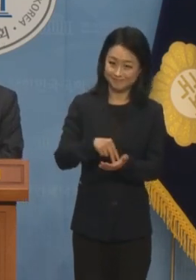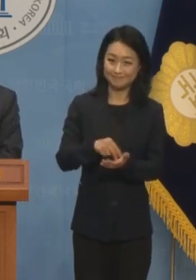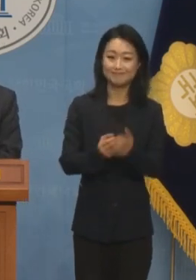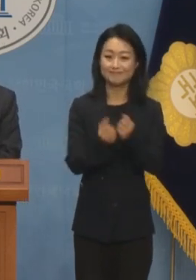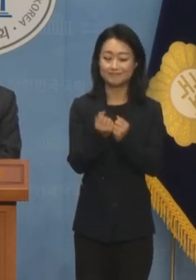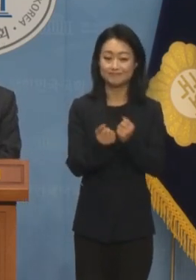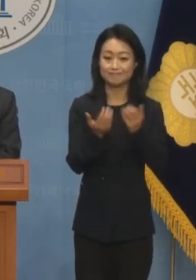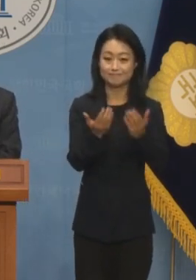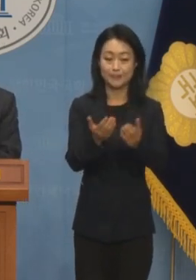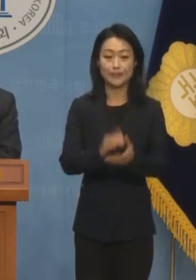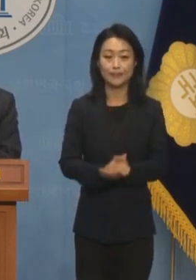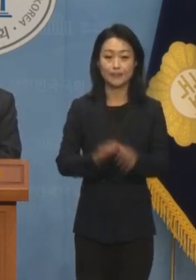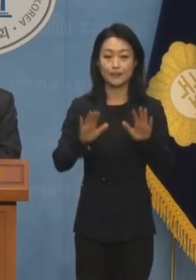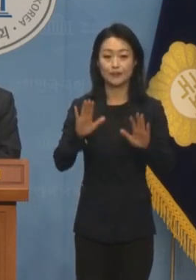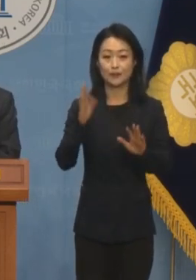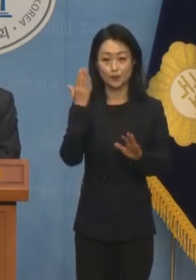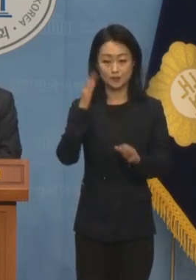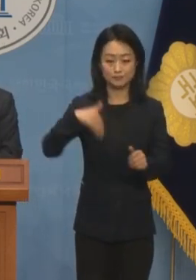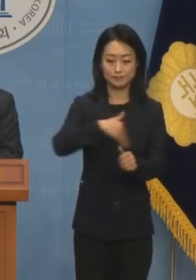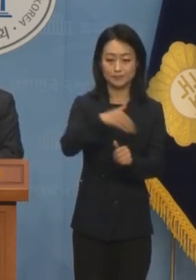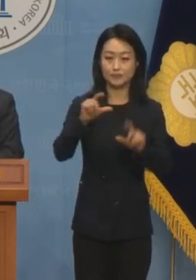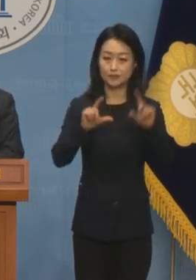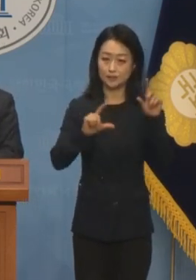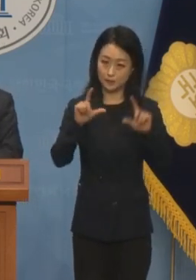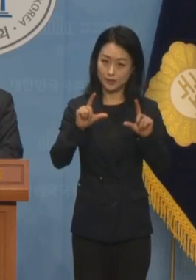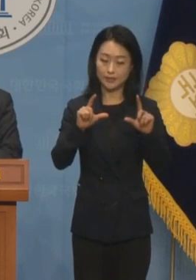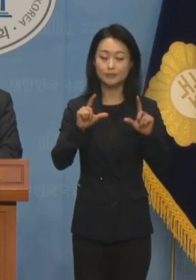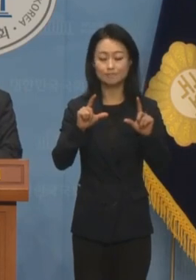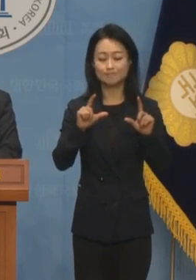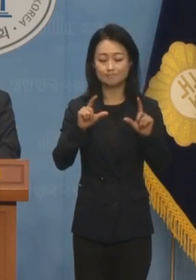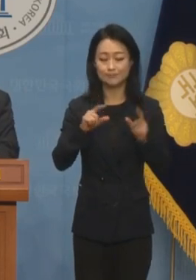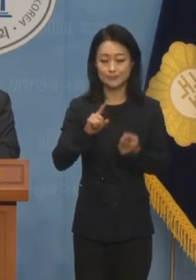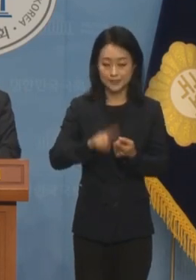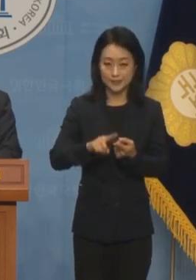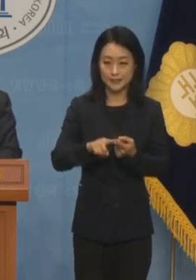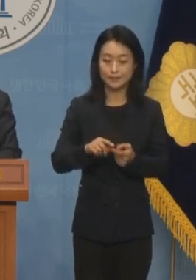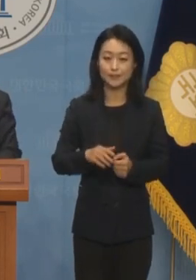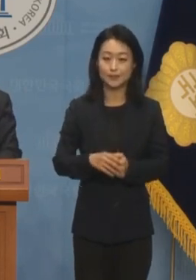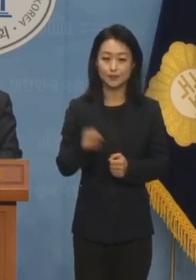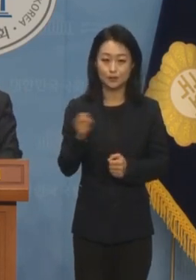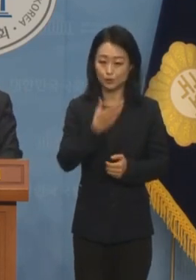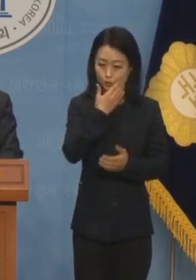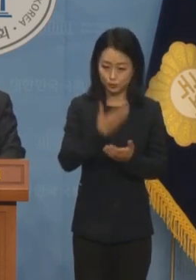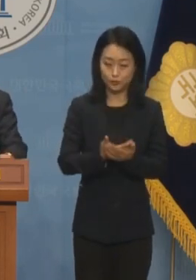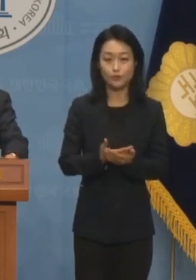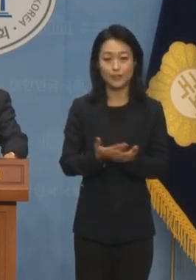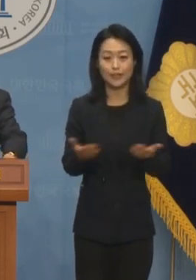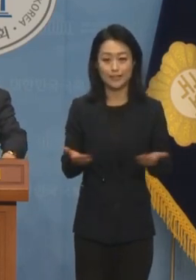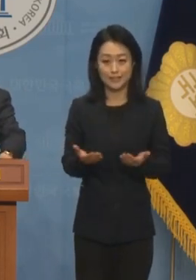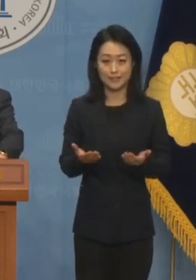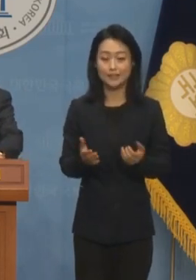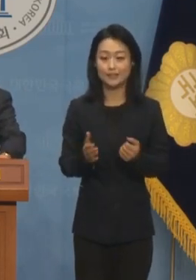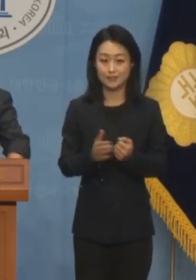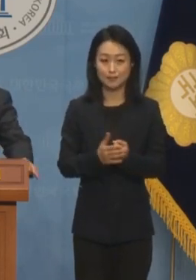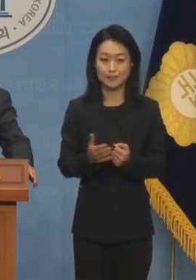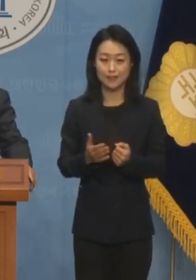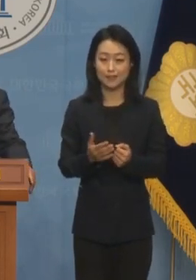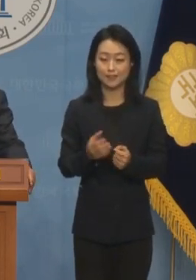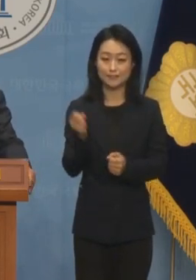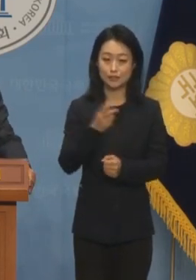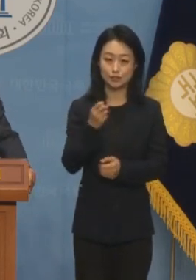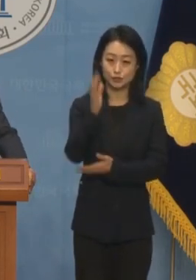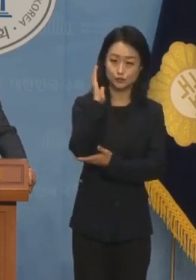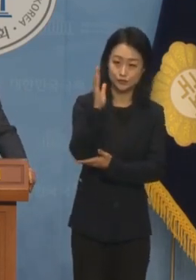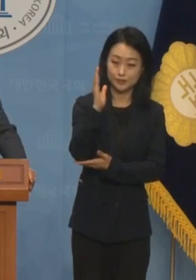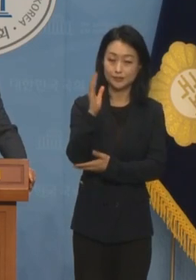상황도 상황이고 사안도 굉장히 좀 중요해서 자주 마이크를 잡게 된 것 같습니다. 좀 불편하시고